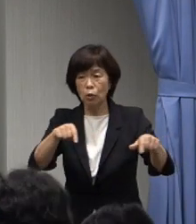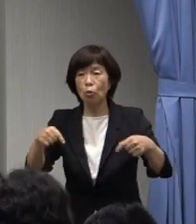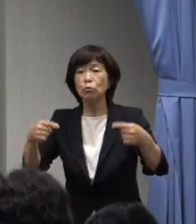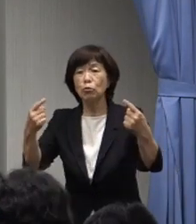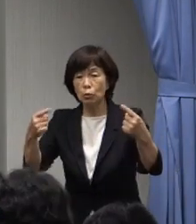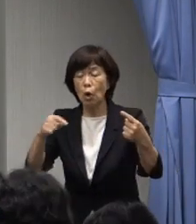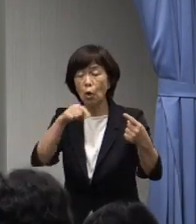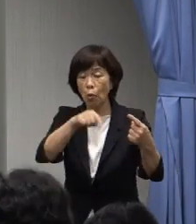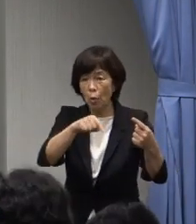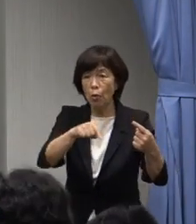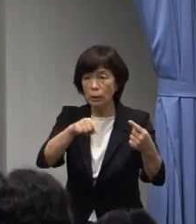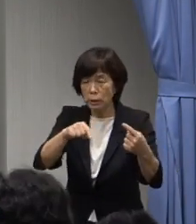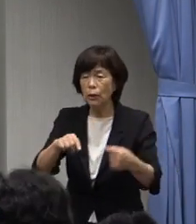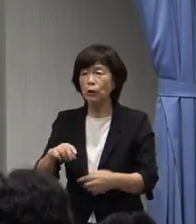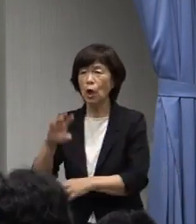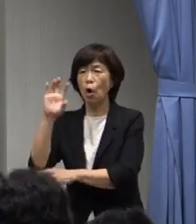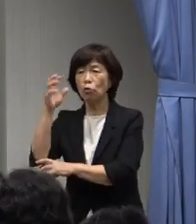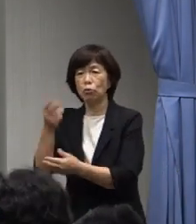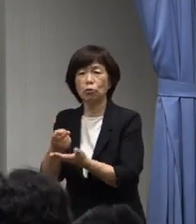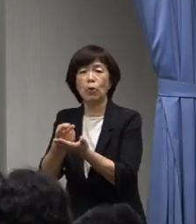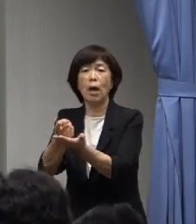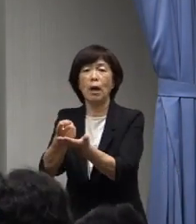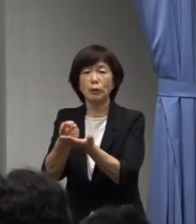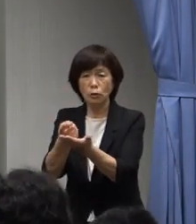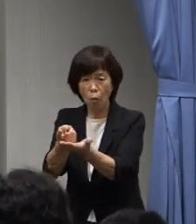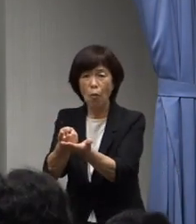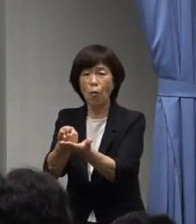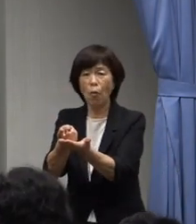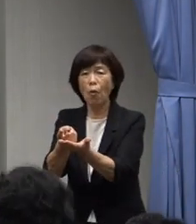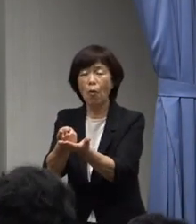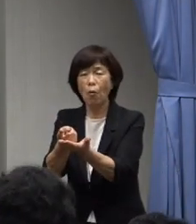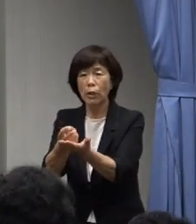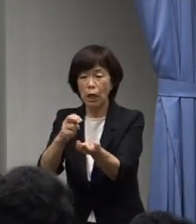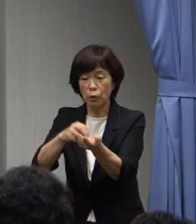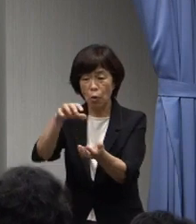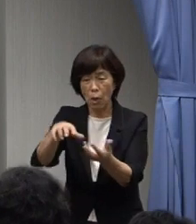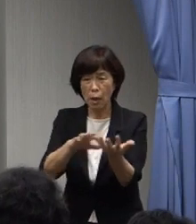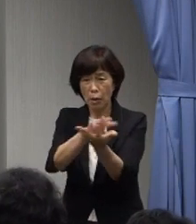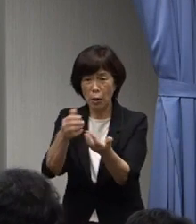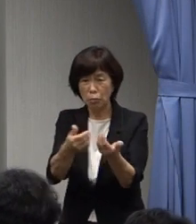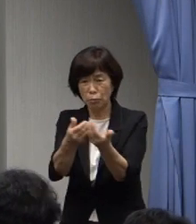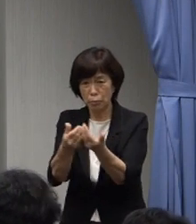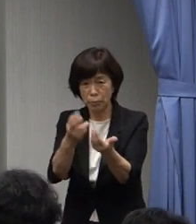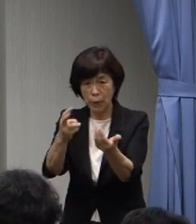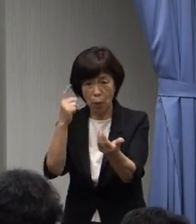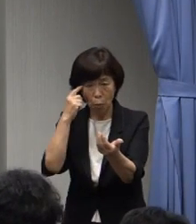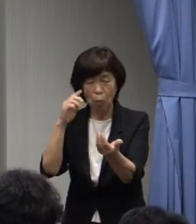激増するとどうしても救急搬送、救急は逼迫することになると思いますけれども、